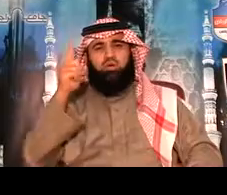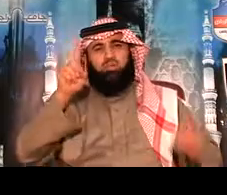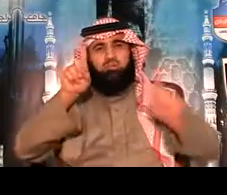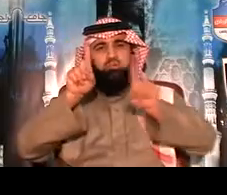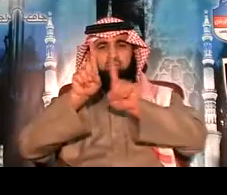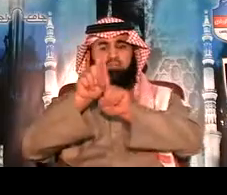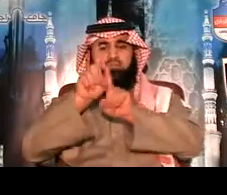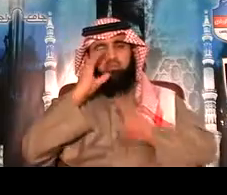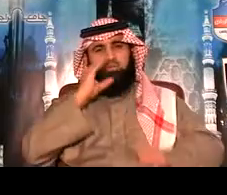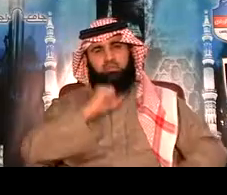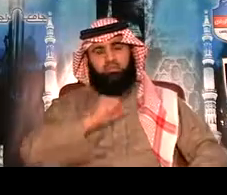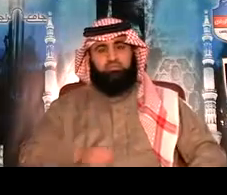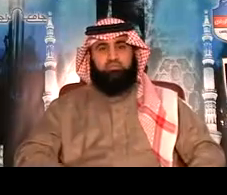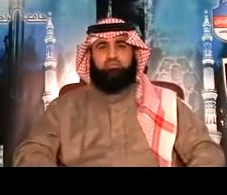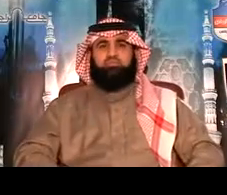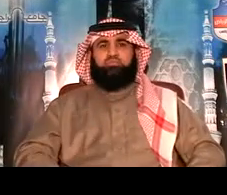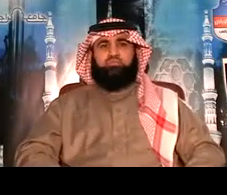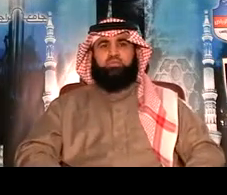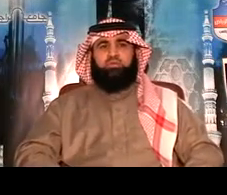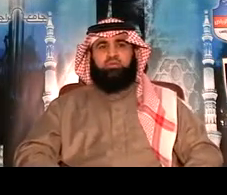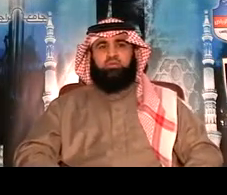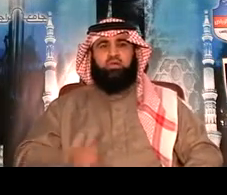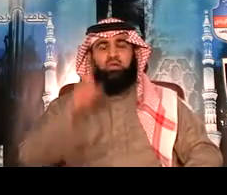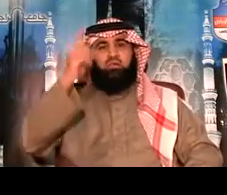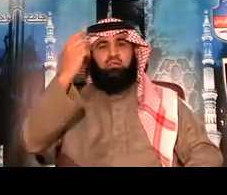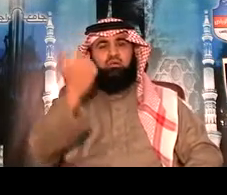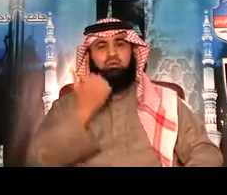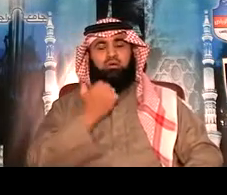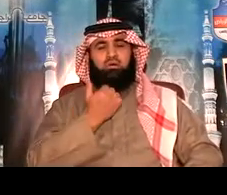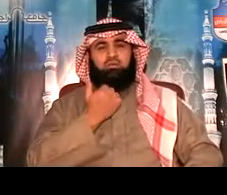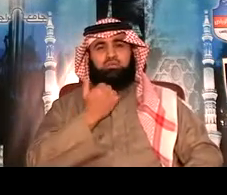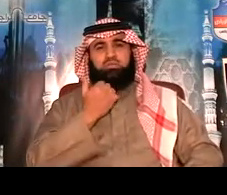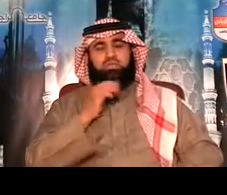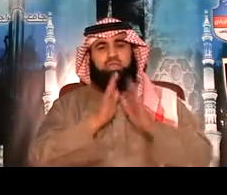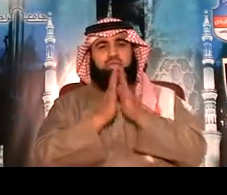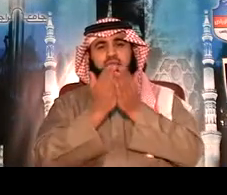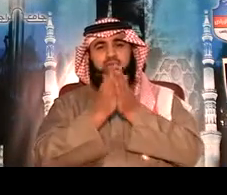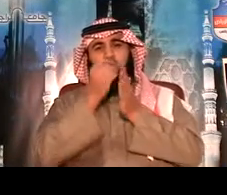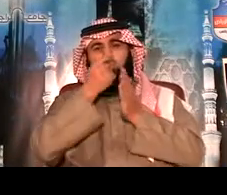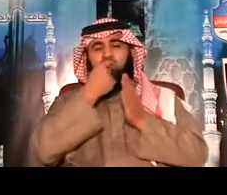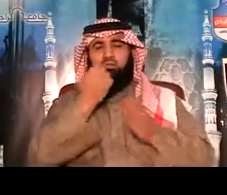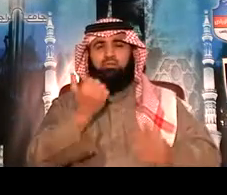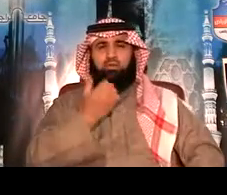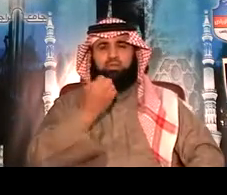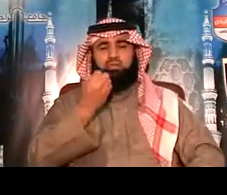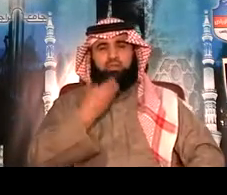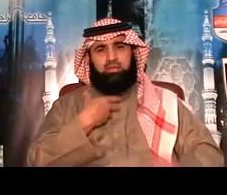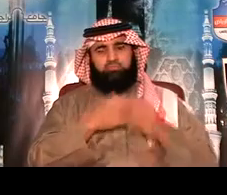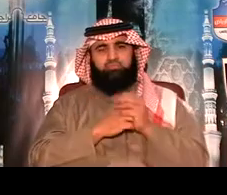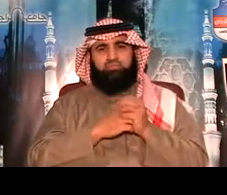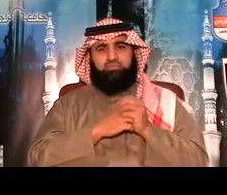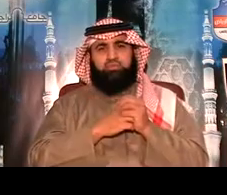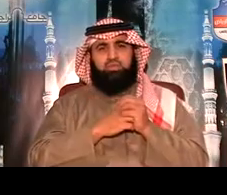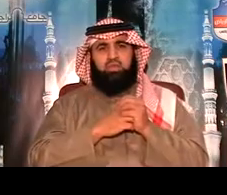لا شريك له خصنا بخير كتاب أنزل وأكرمنا بخير